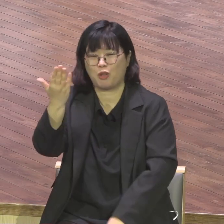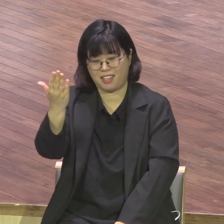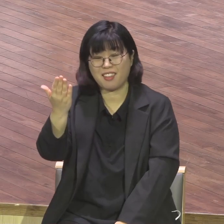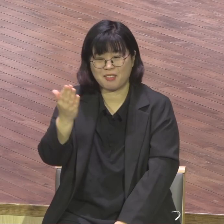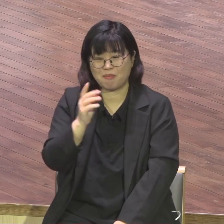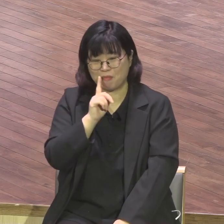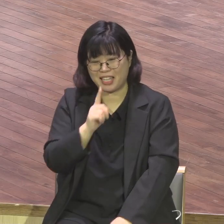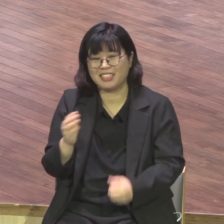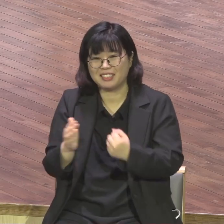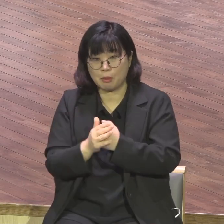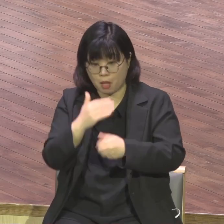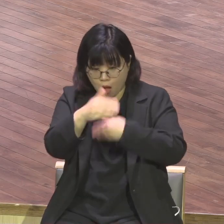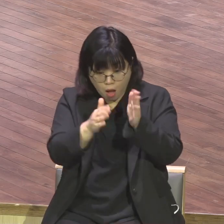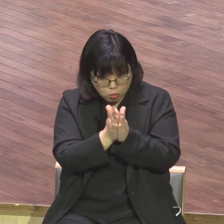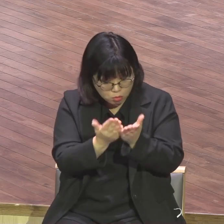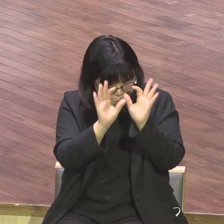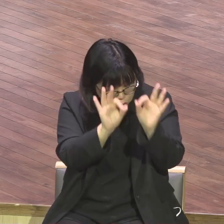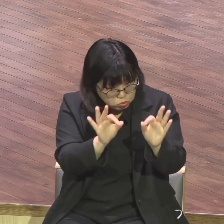즐거워하면서